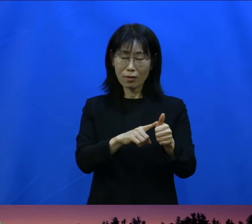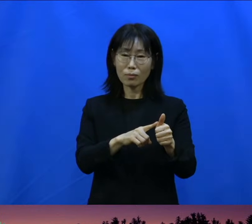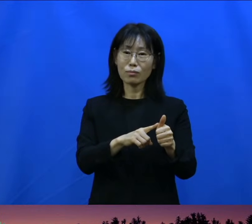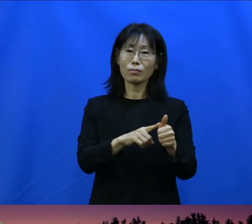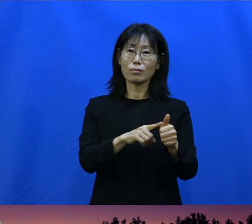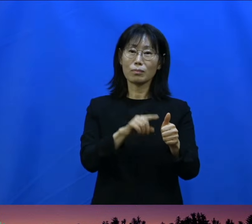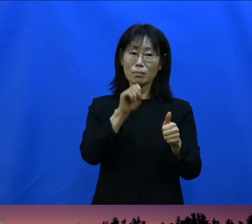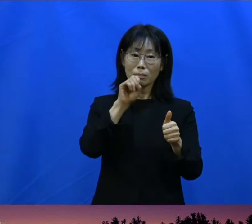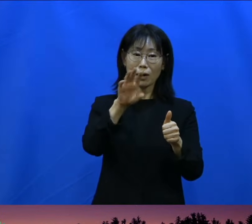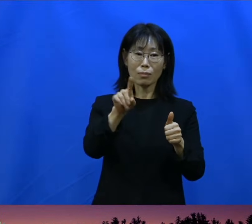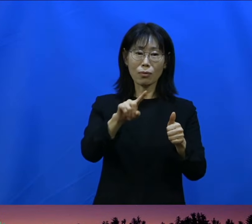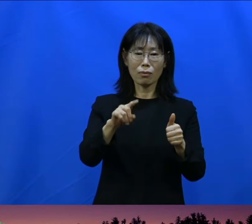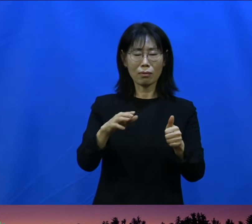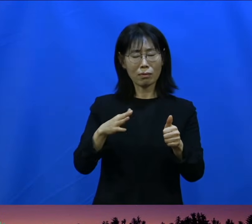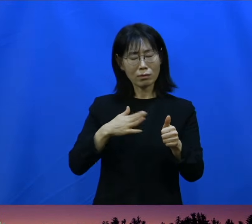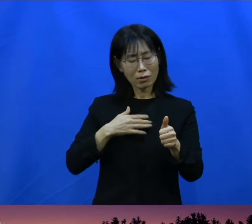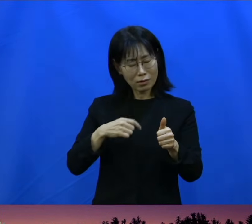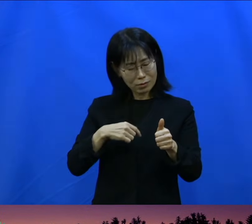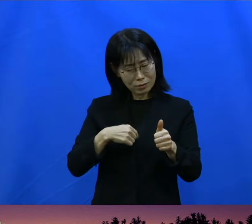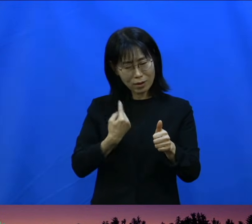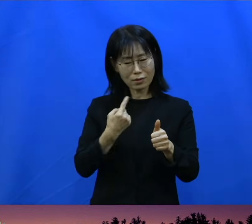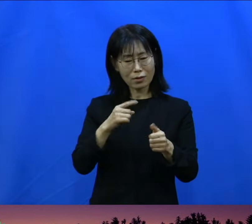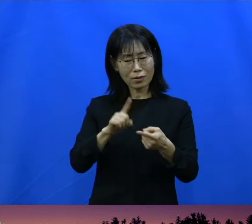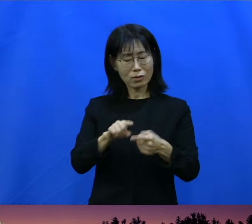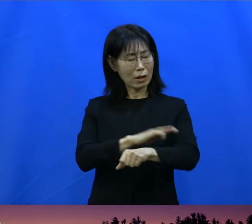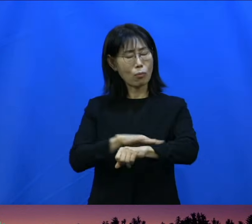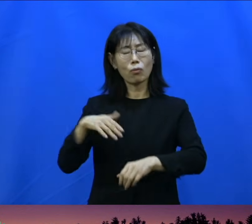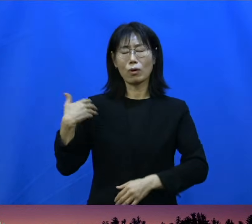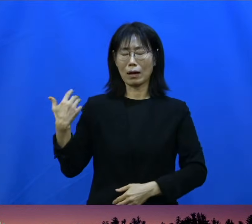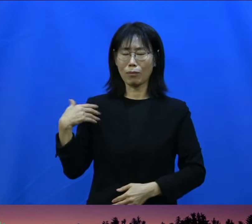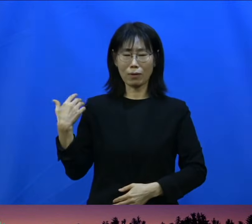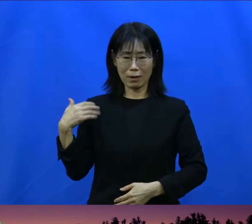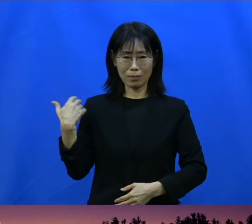자기가 모르는 거예요, 자기를.